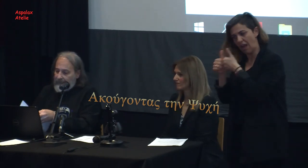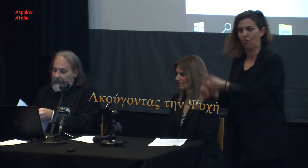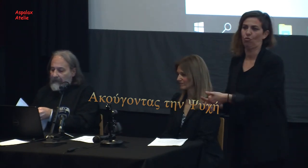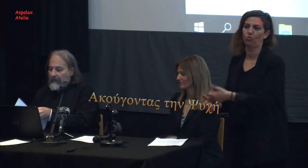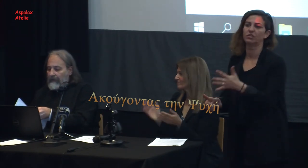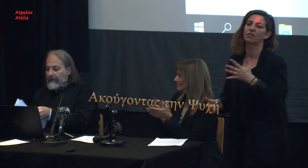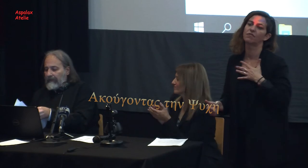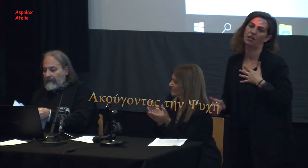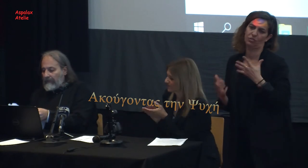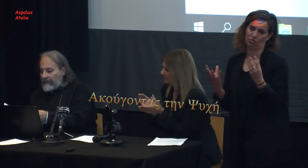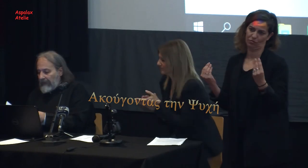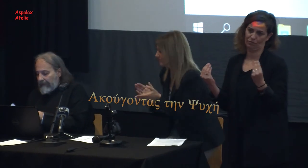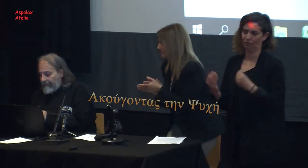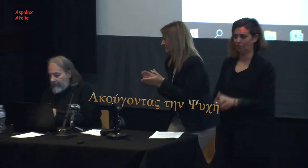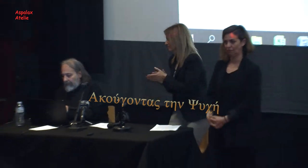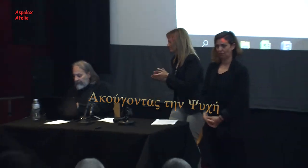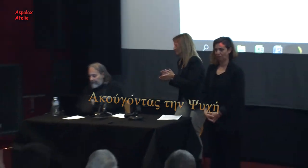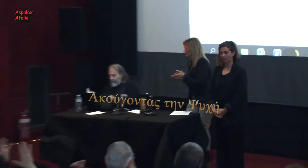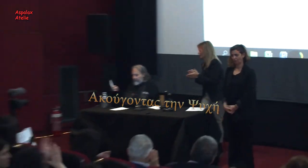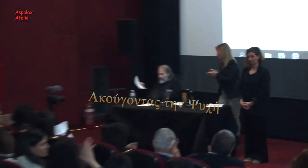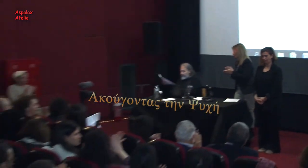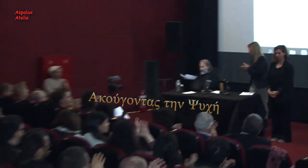Ευχαριστώ.